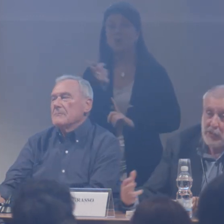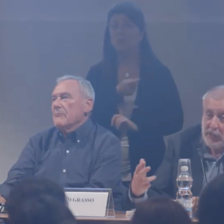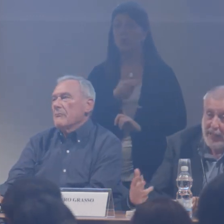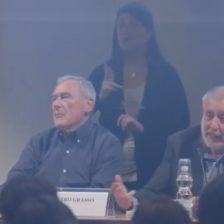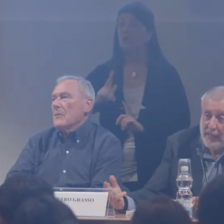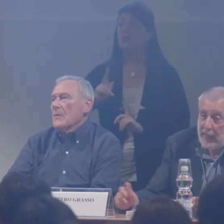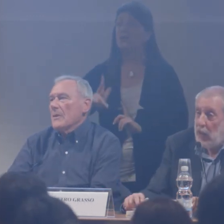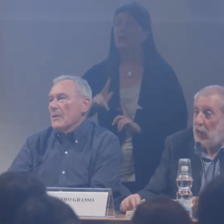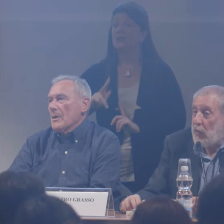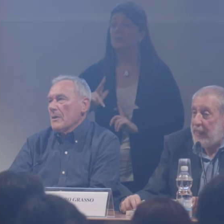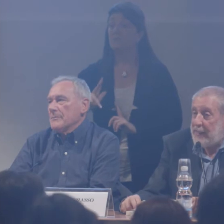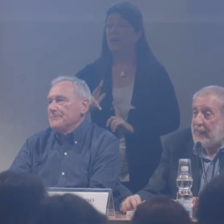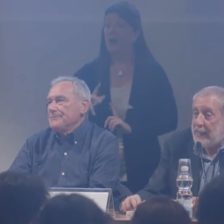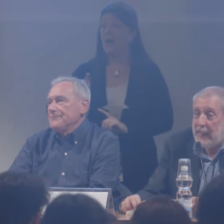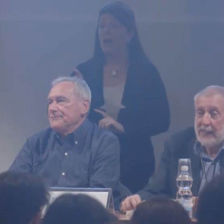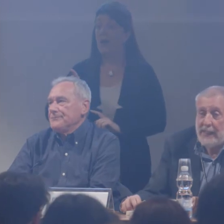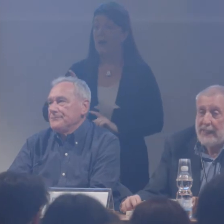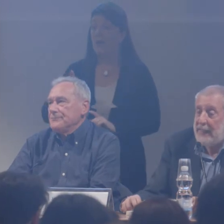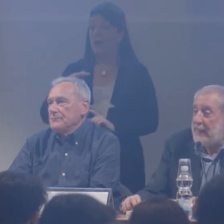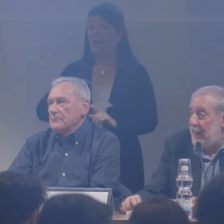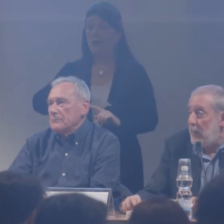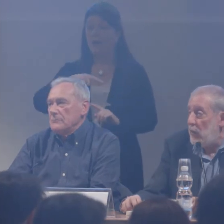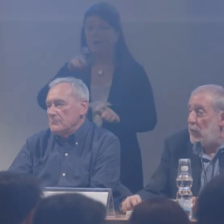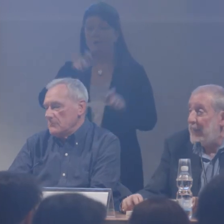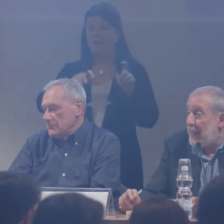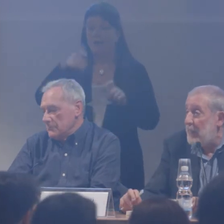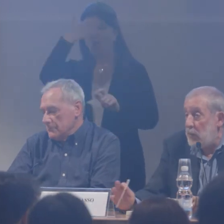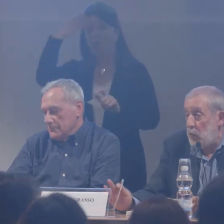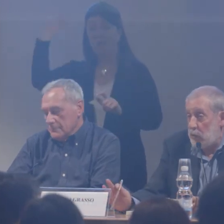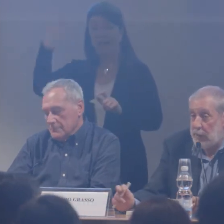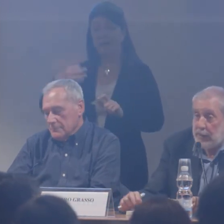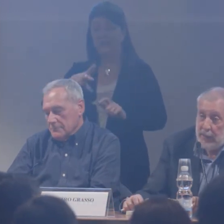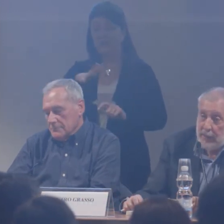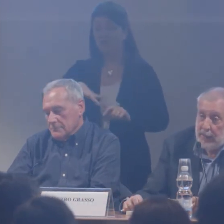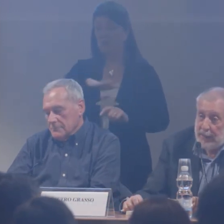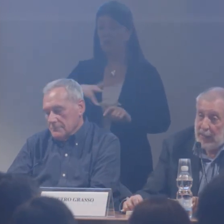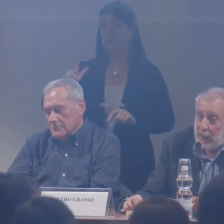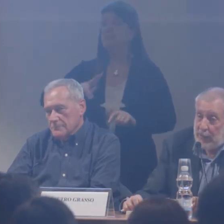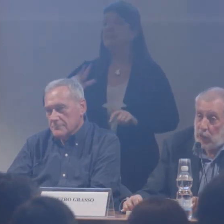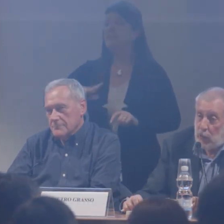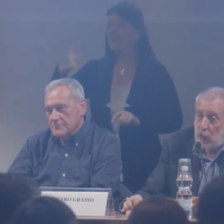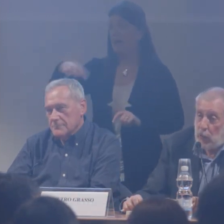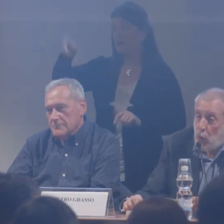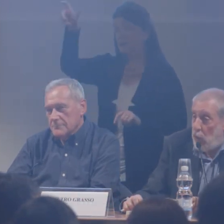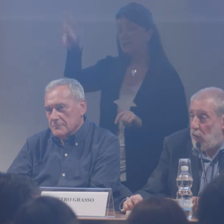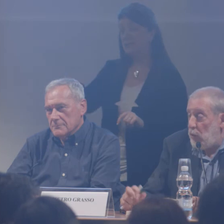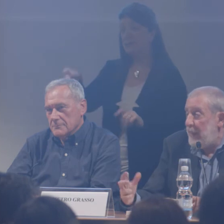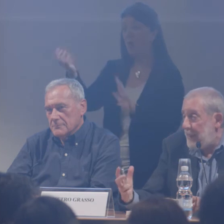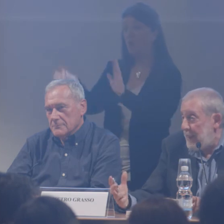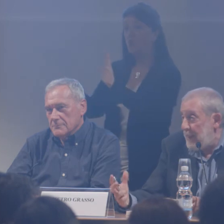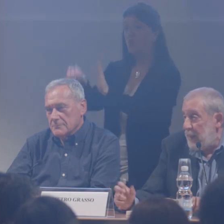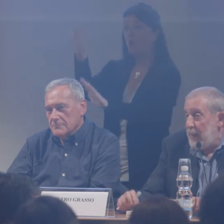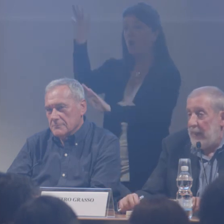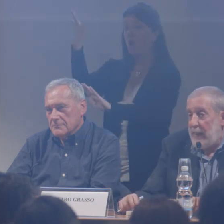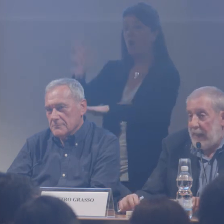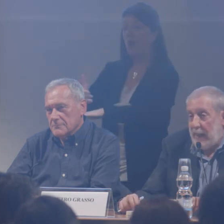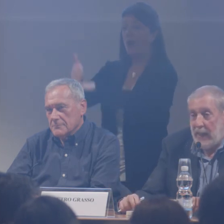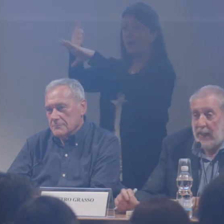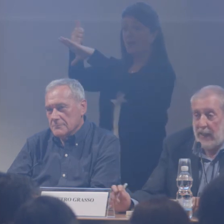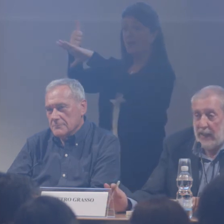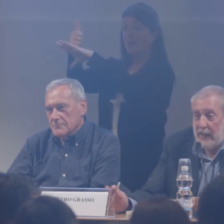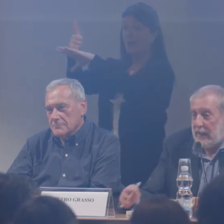dei siciliani onesti che si attendevano grandi cose da questo nuovo leader